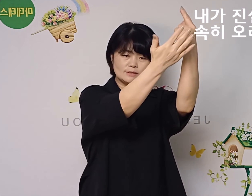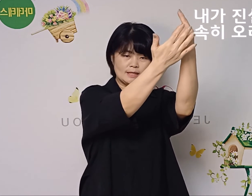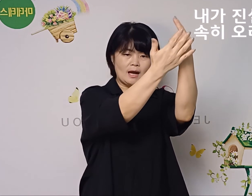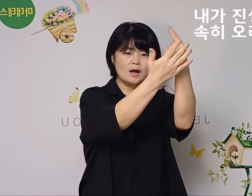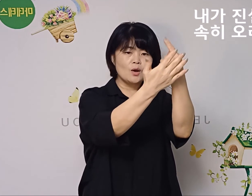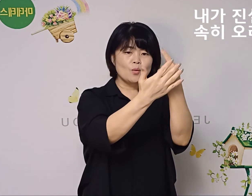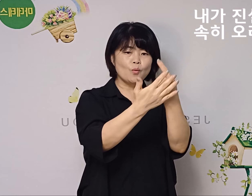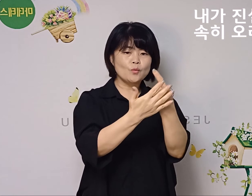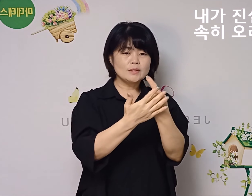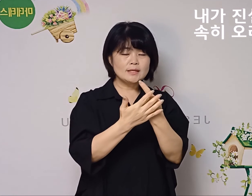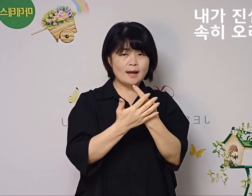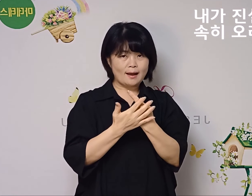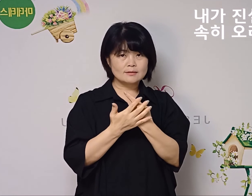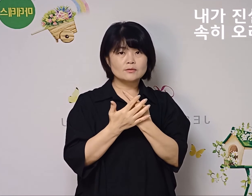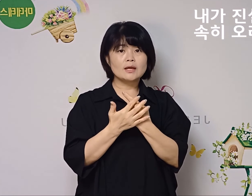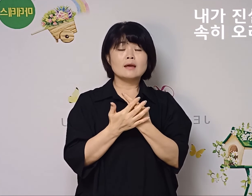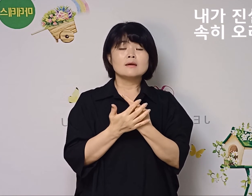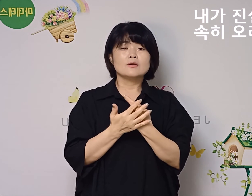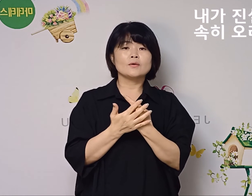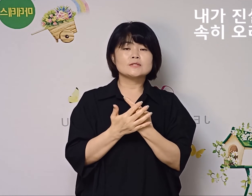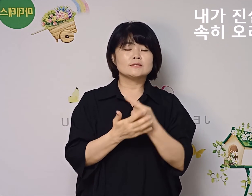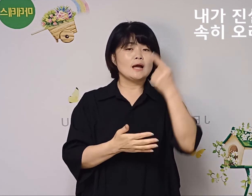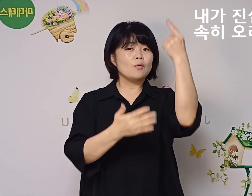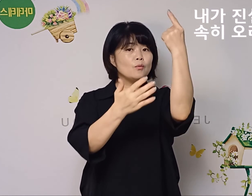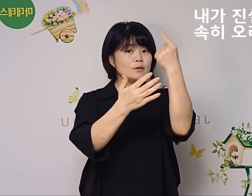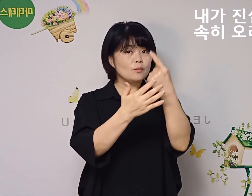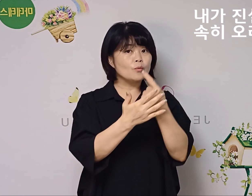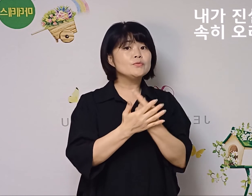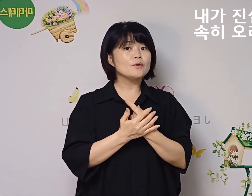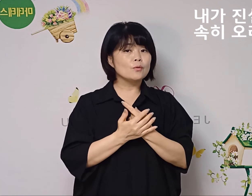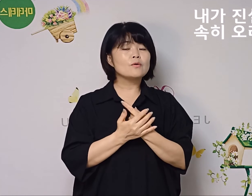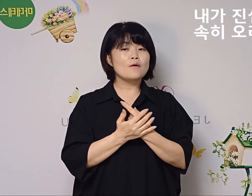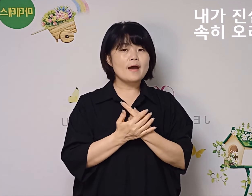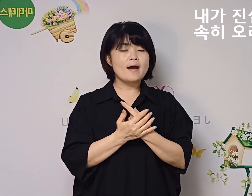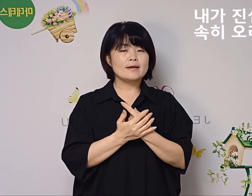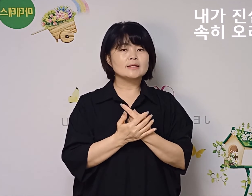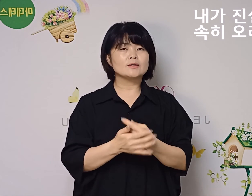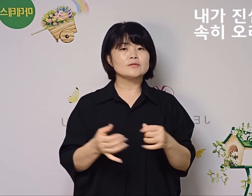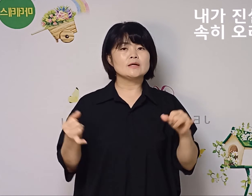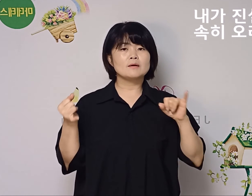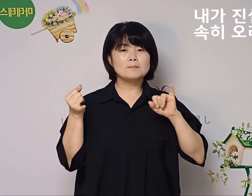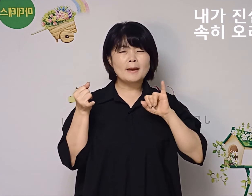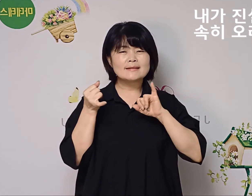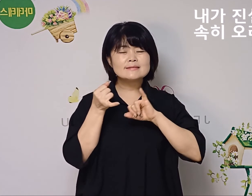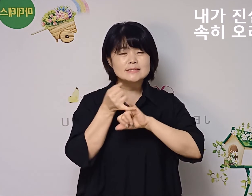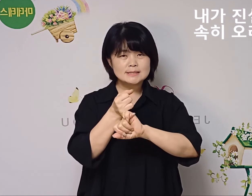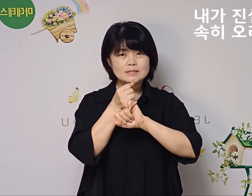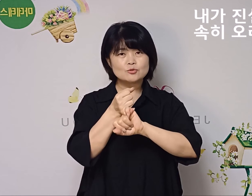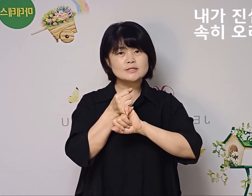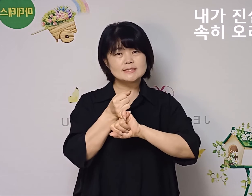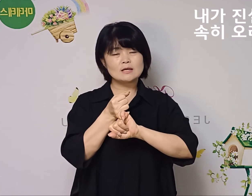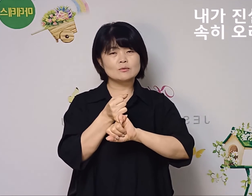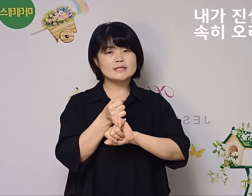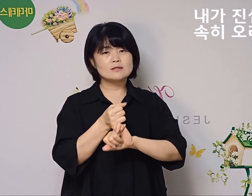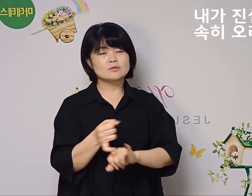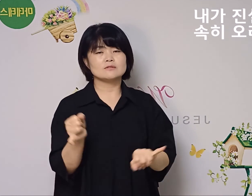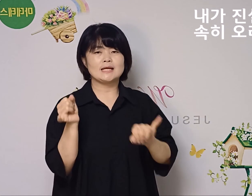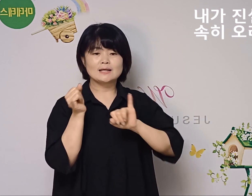거니까 오리라. 그런데 여기서 그냥 올 거야 라는 건데 그건 반드시 이루어진다고 해서 저는